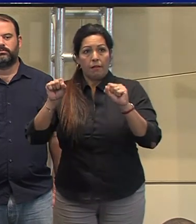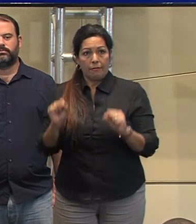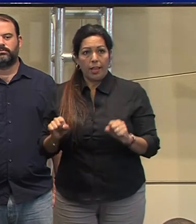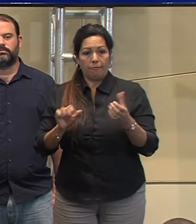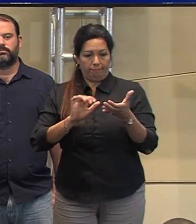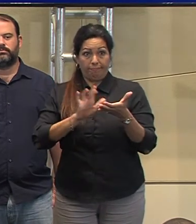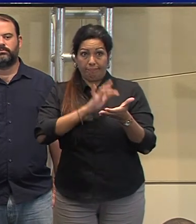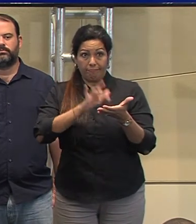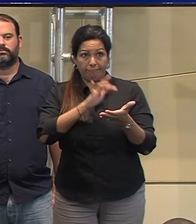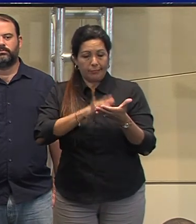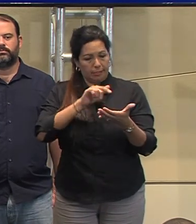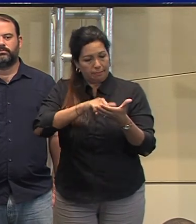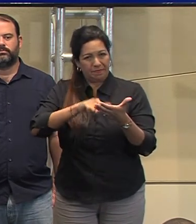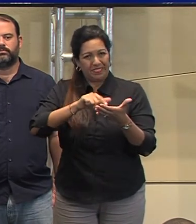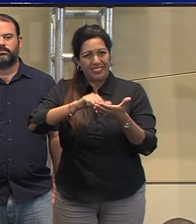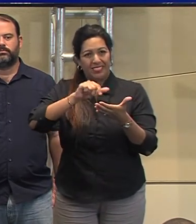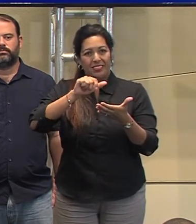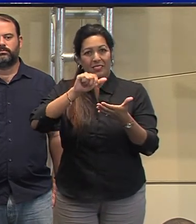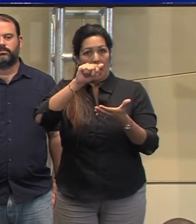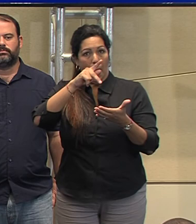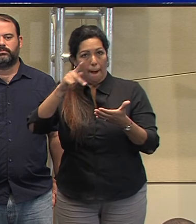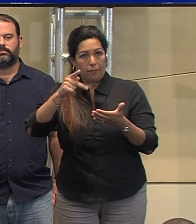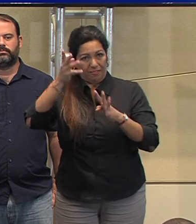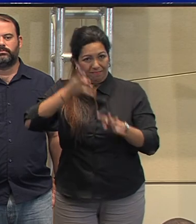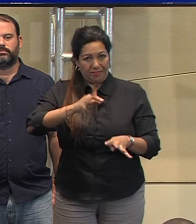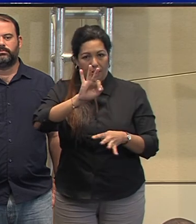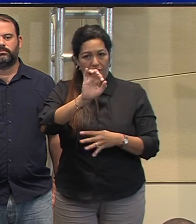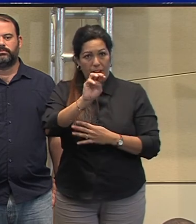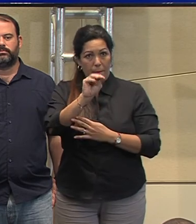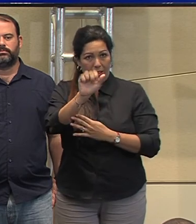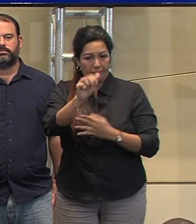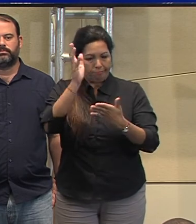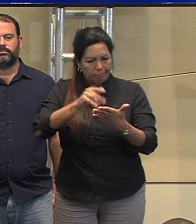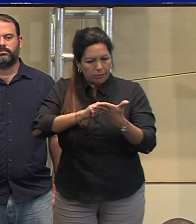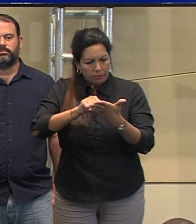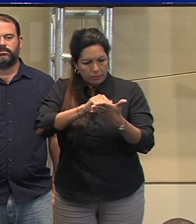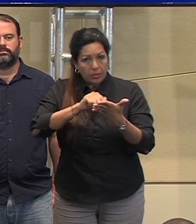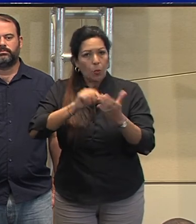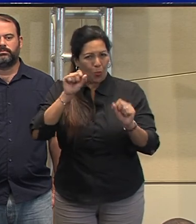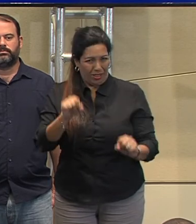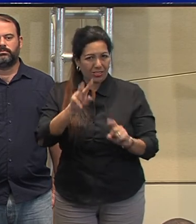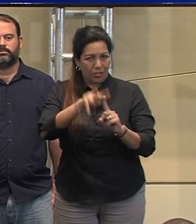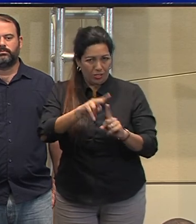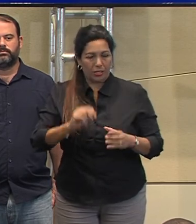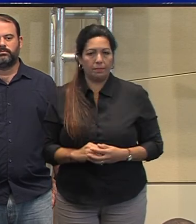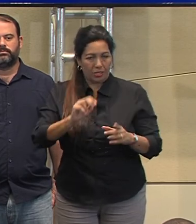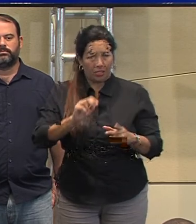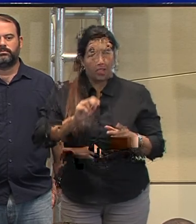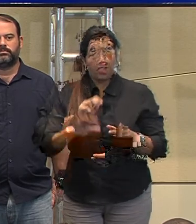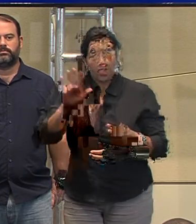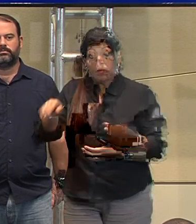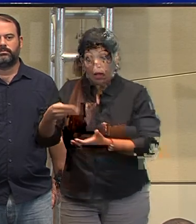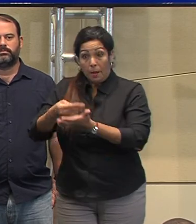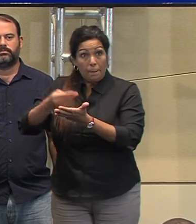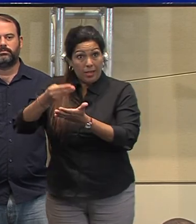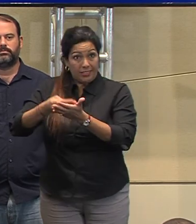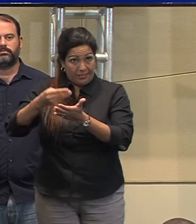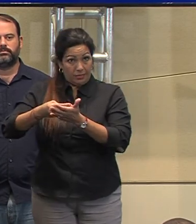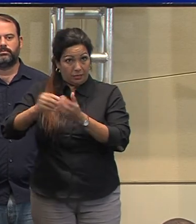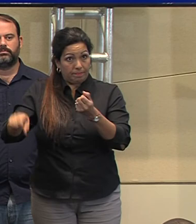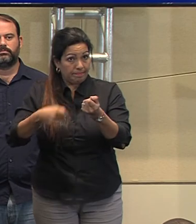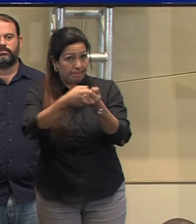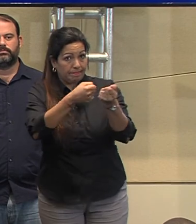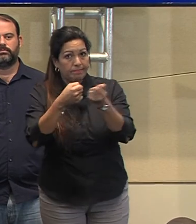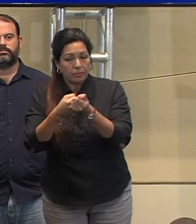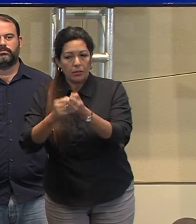tableta electrónica del site de fema o por internet en términos de asistencia monetaria a municipios a agencias de